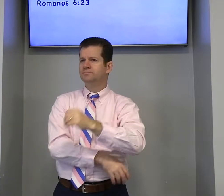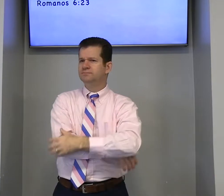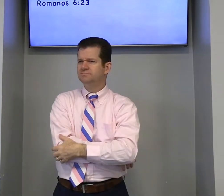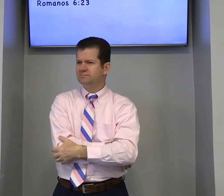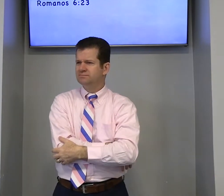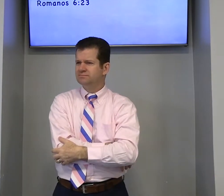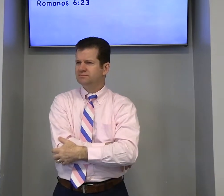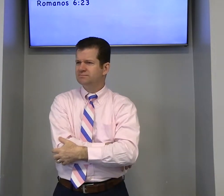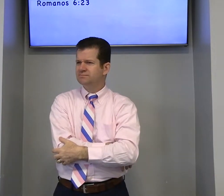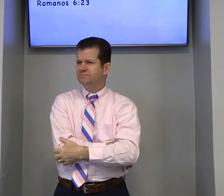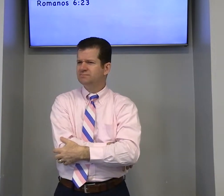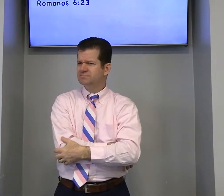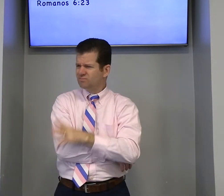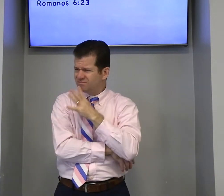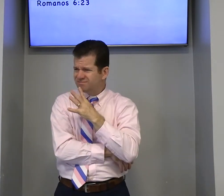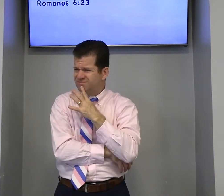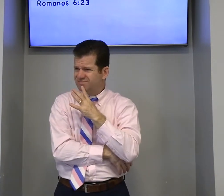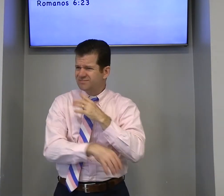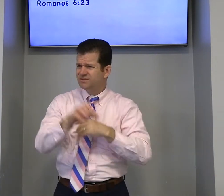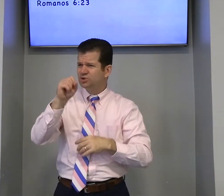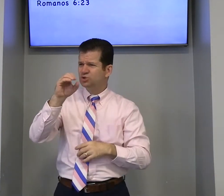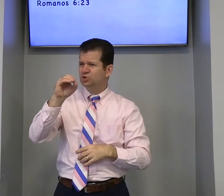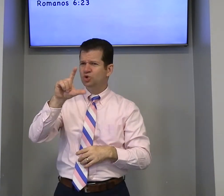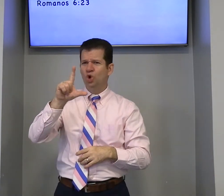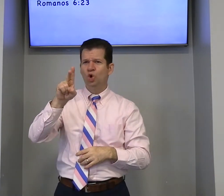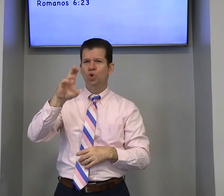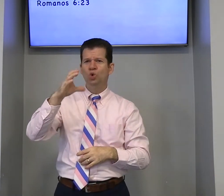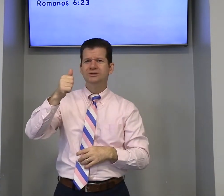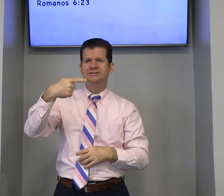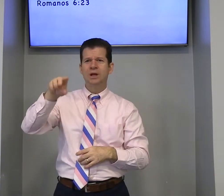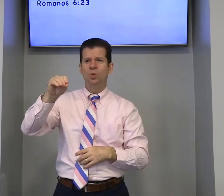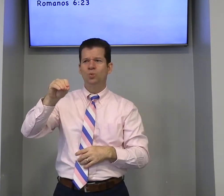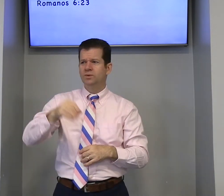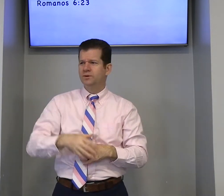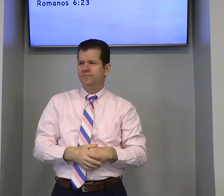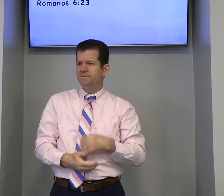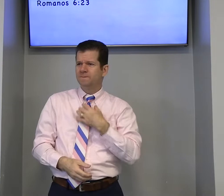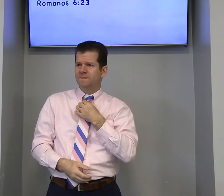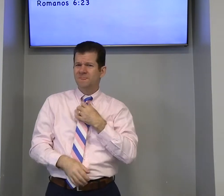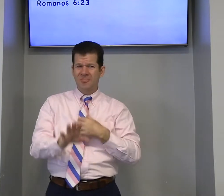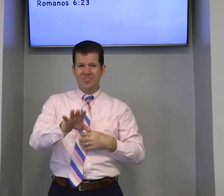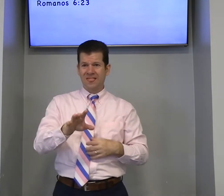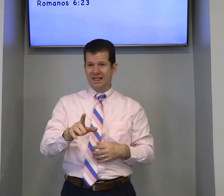misericórdia e Deus queria dar uma solução. Você conhece essa palavra, solução?